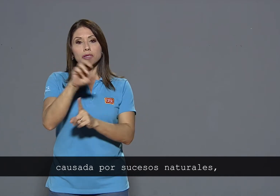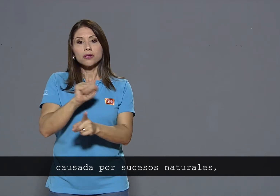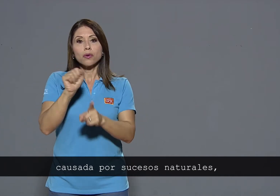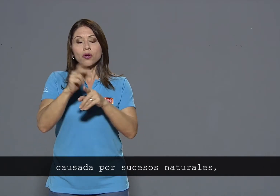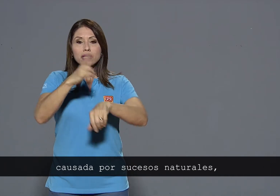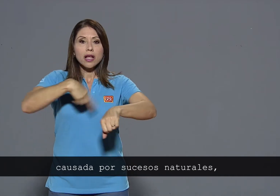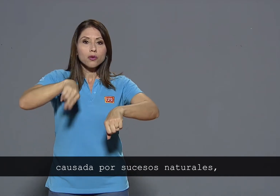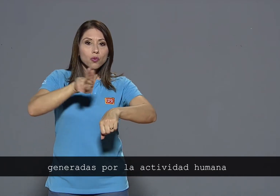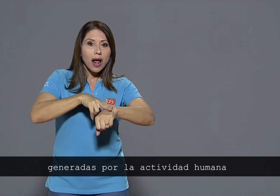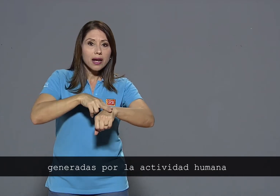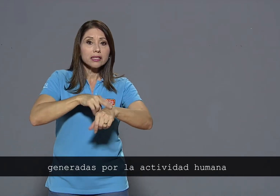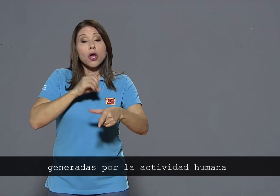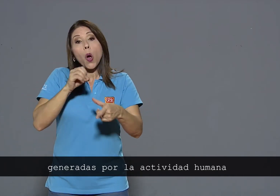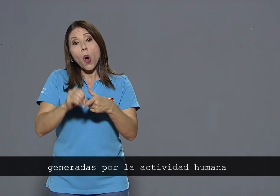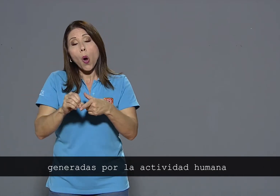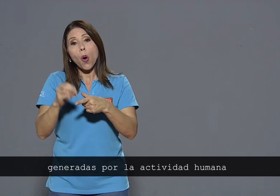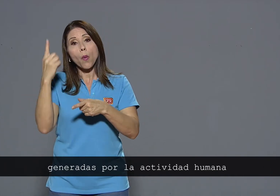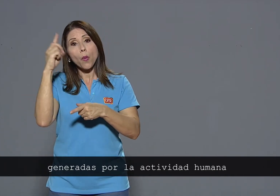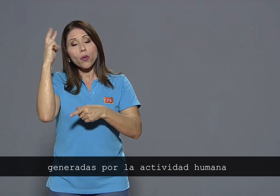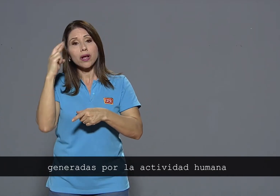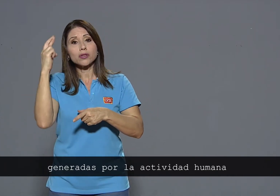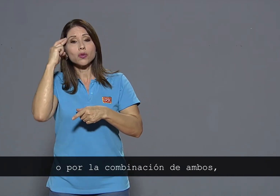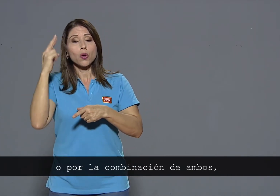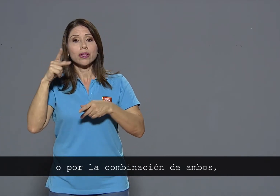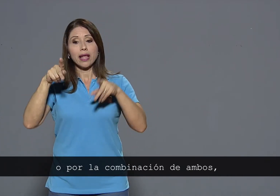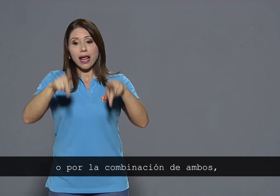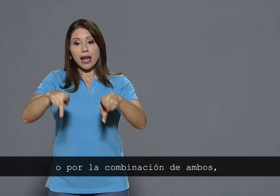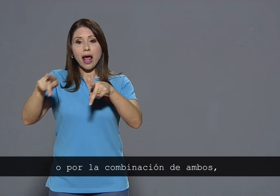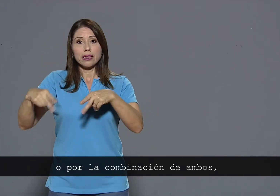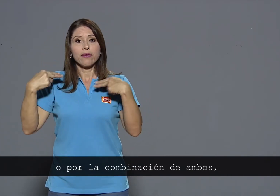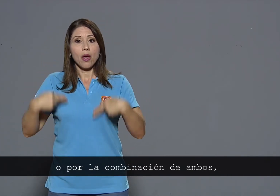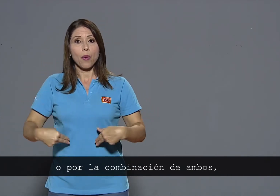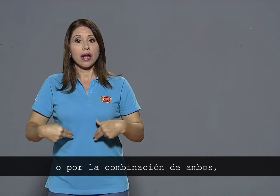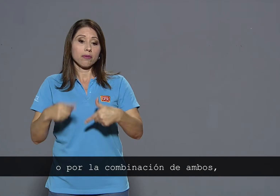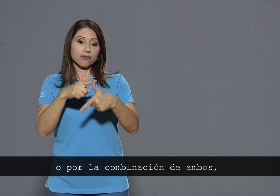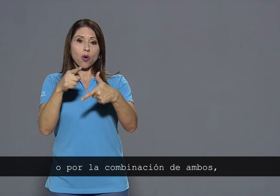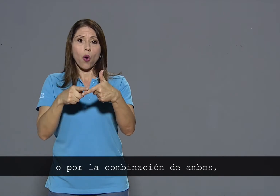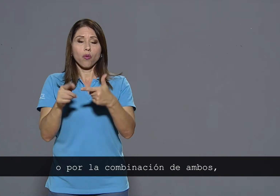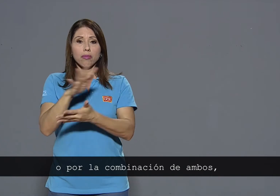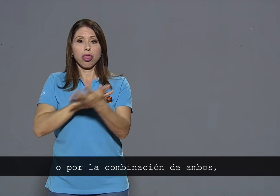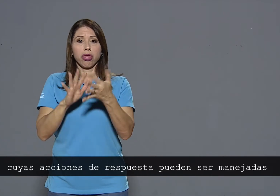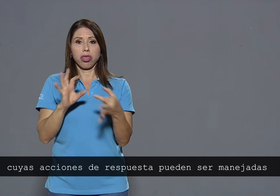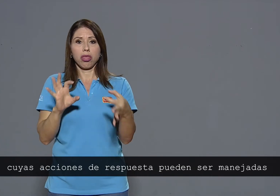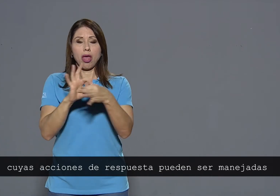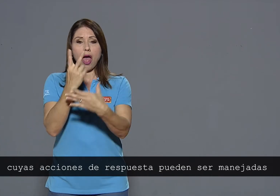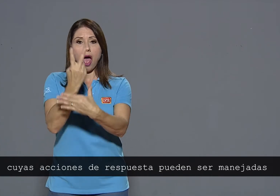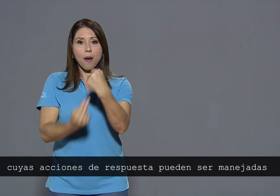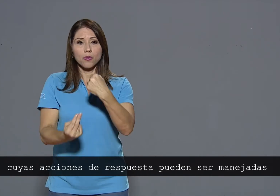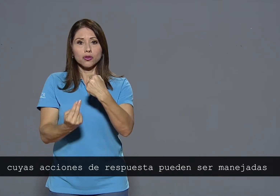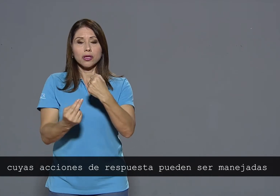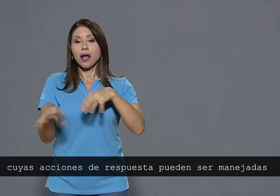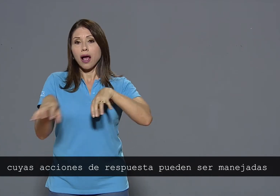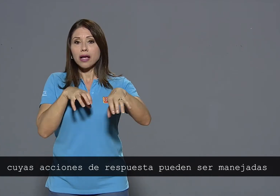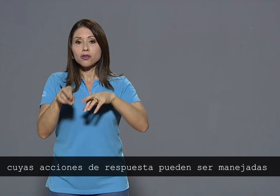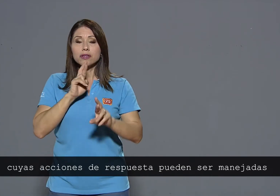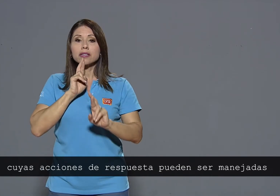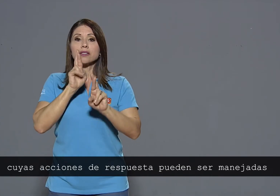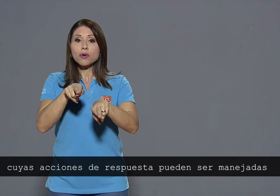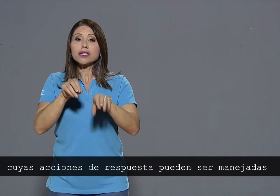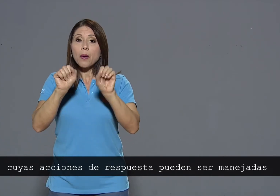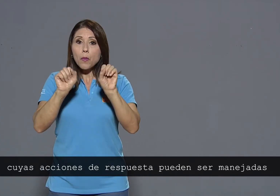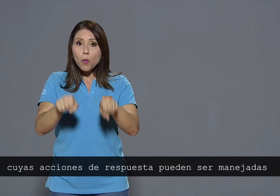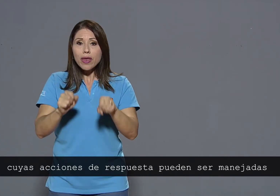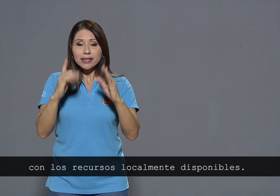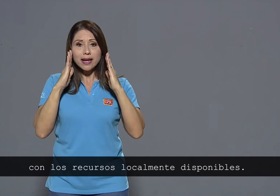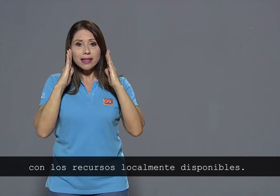sucesos naturales, generadas por la actividad humana o por la combinación de ambos, cuyas acciones de respuesta pueden